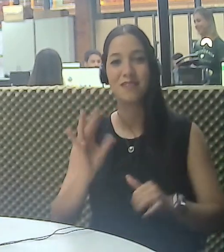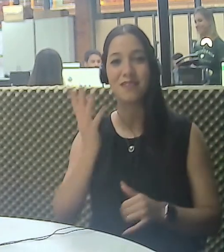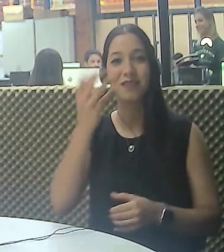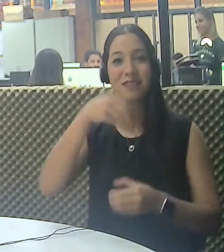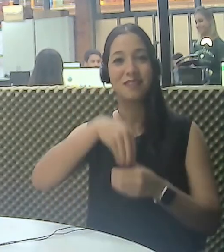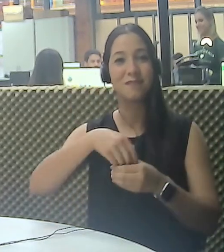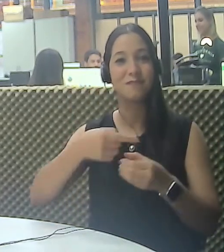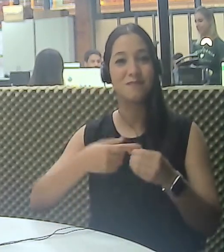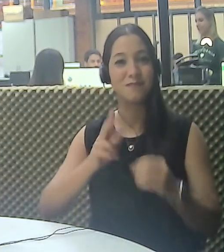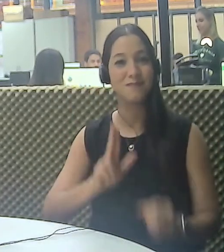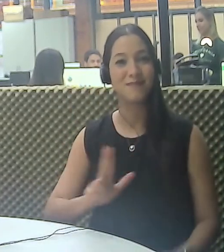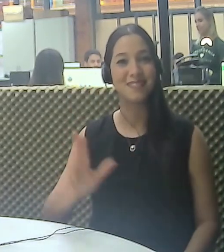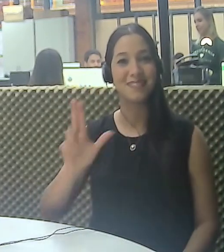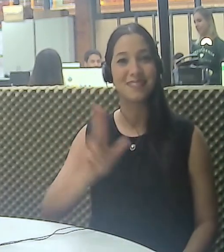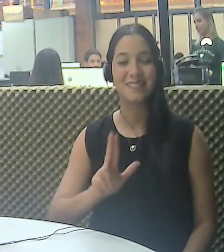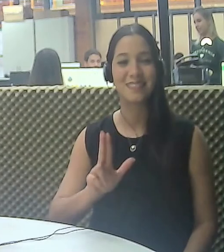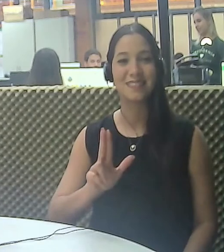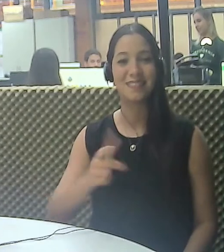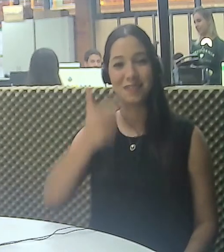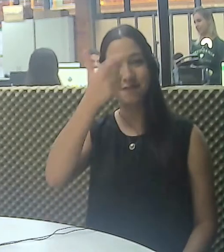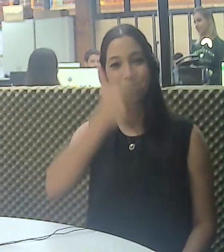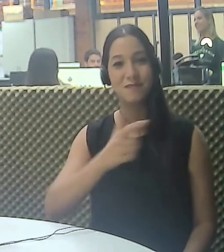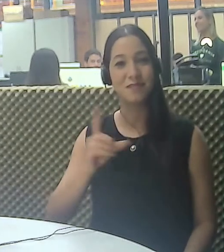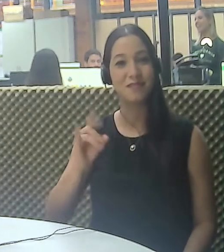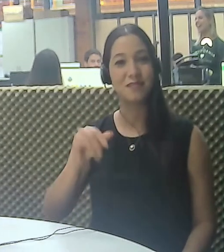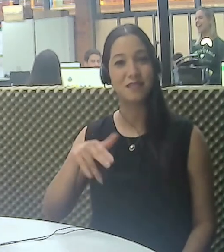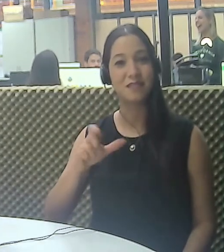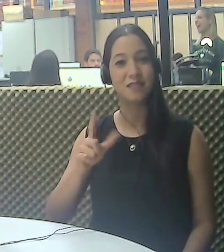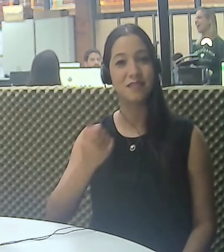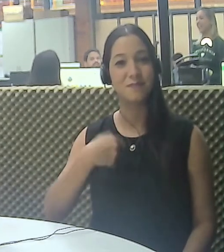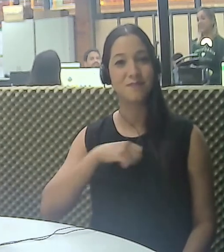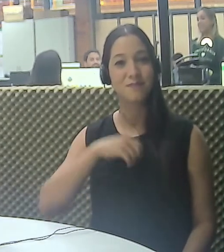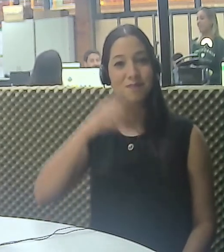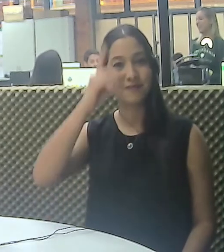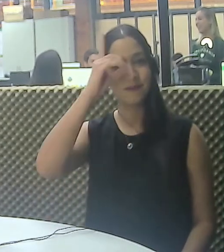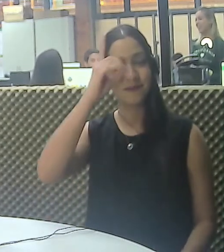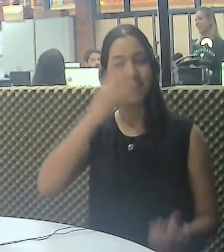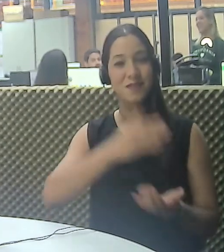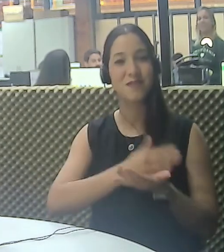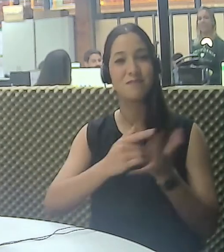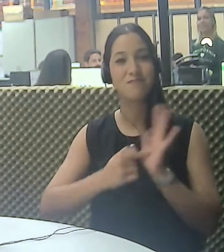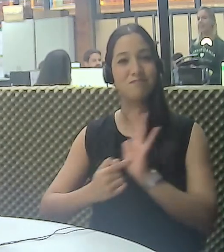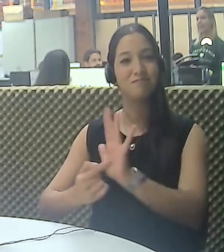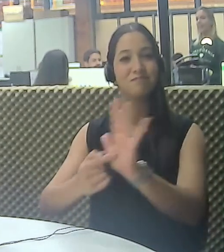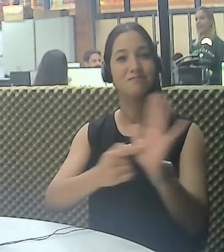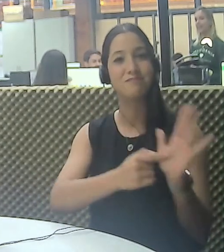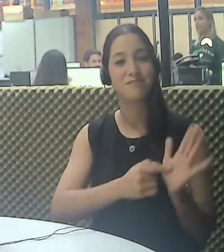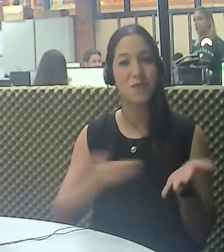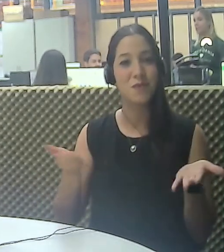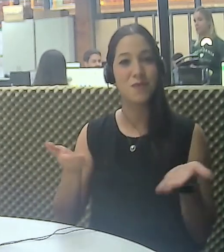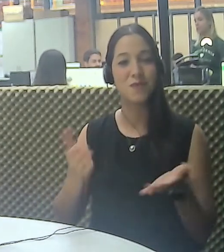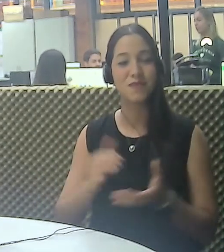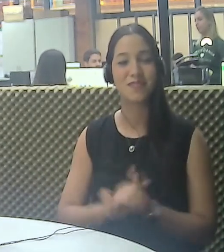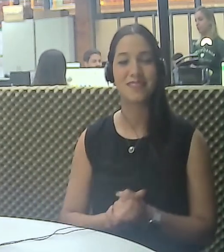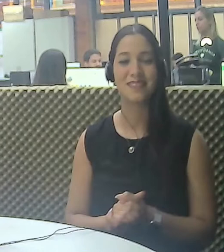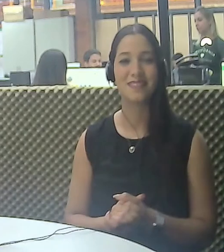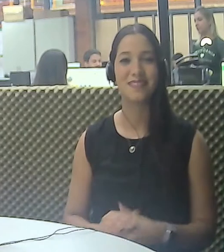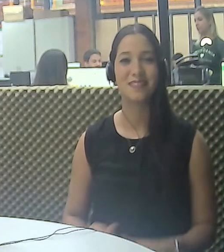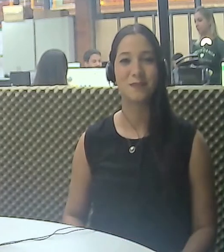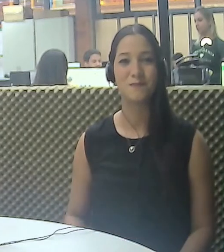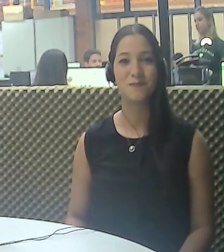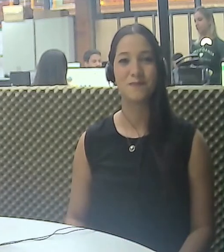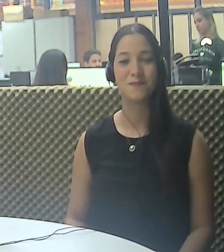fato acontece em Uberlândia. Eu sou Daniela Aires e a gente começa com os destaques desta edição.